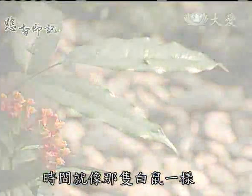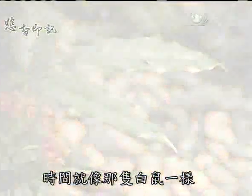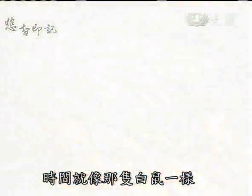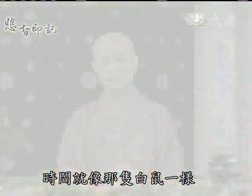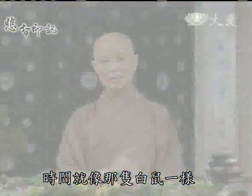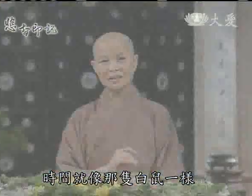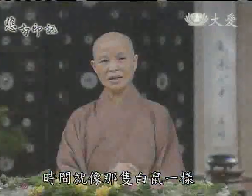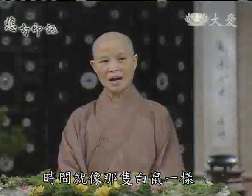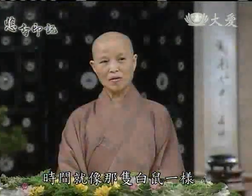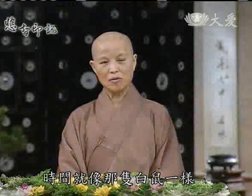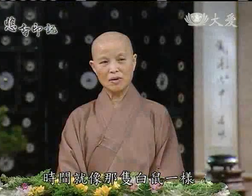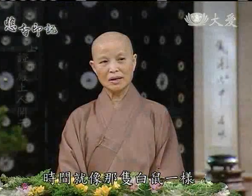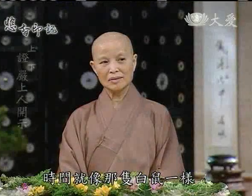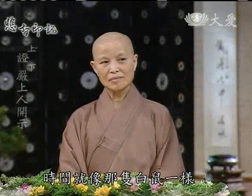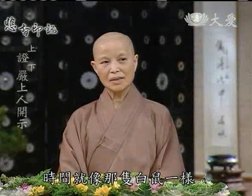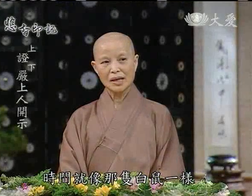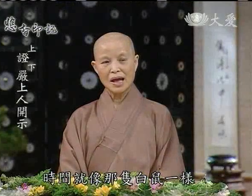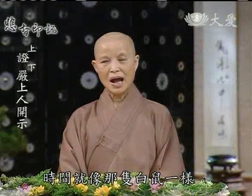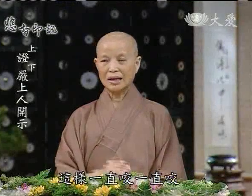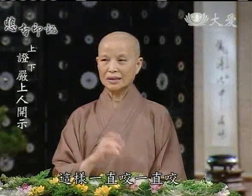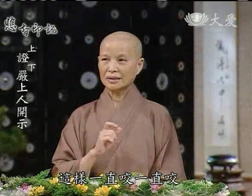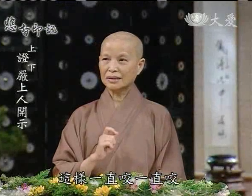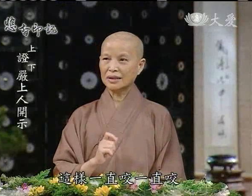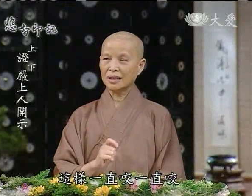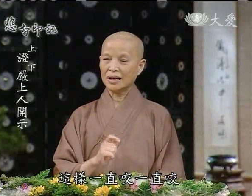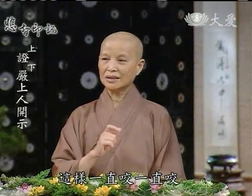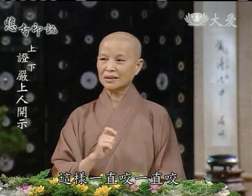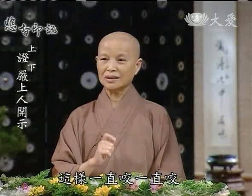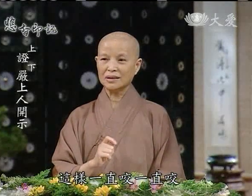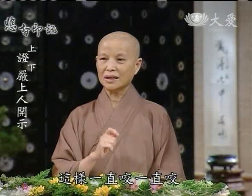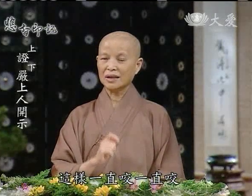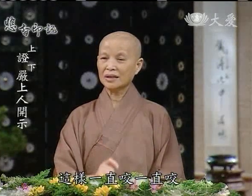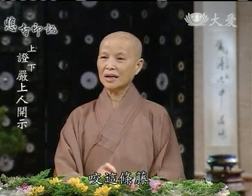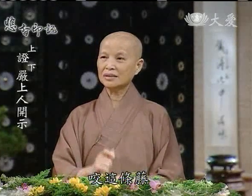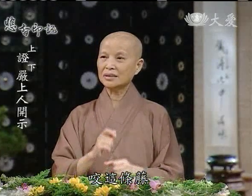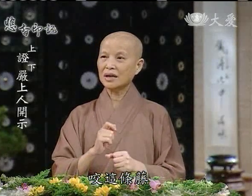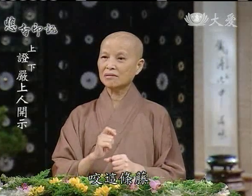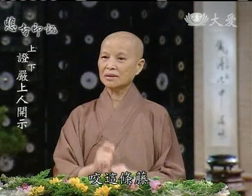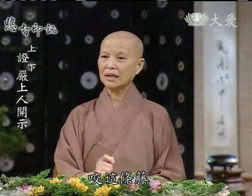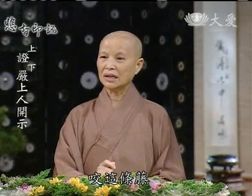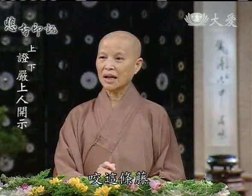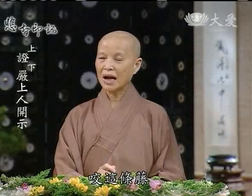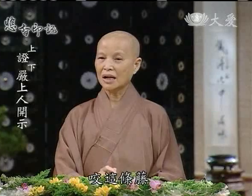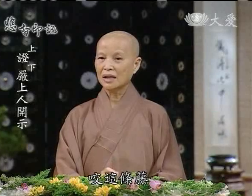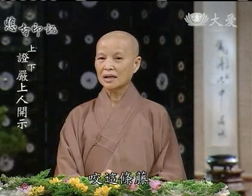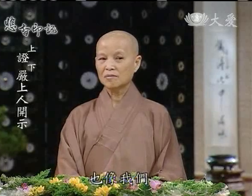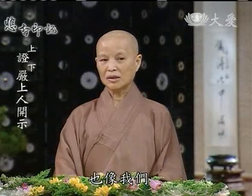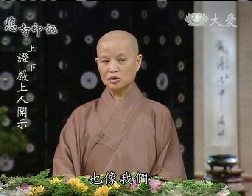白翅同款，安尼滴滴月滴滴月，月这条电啊，嘛就